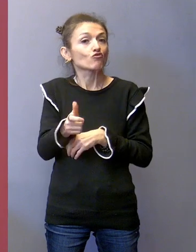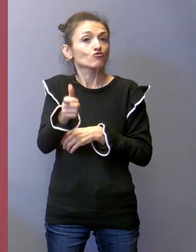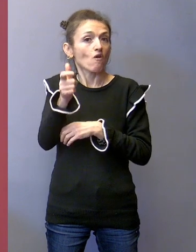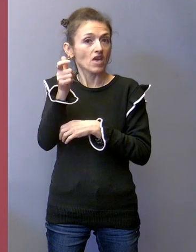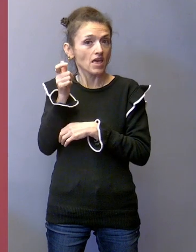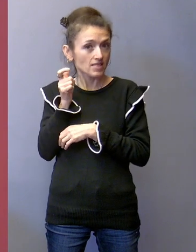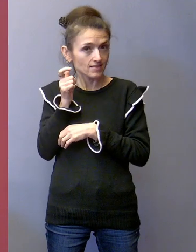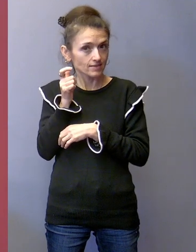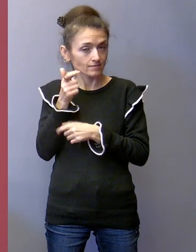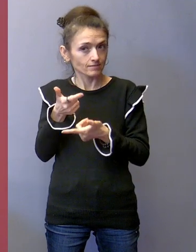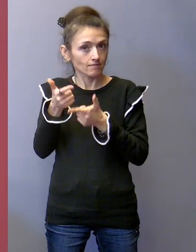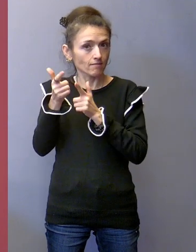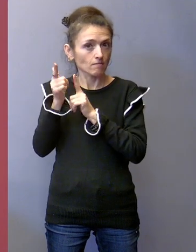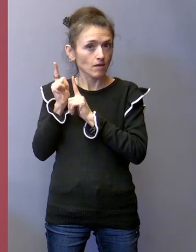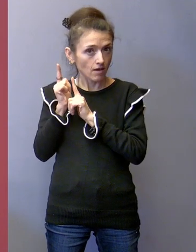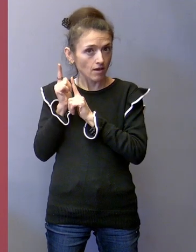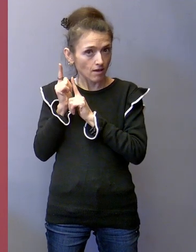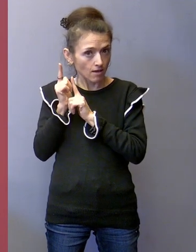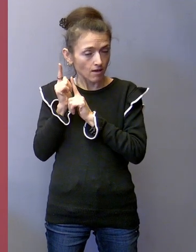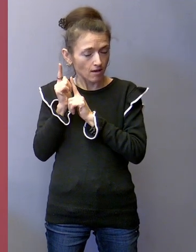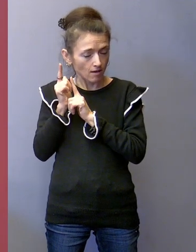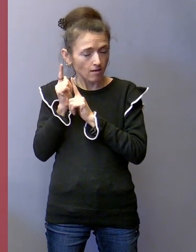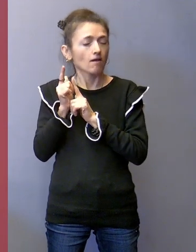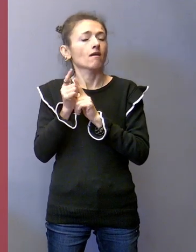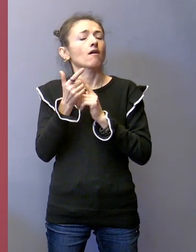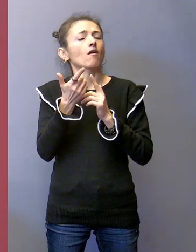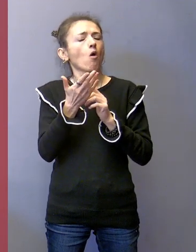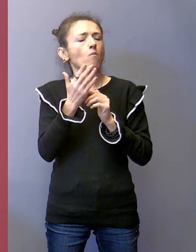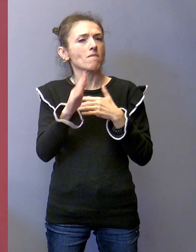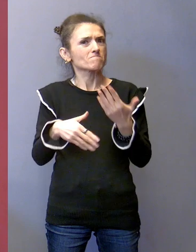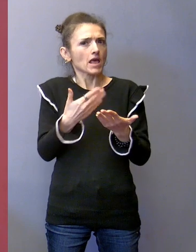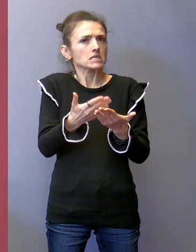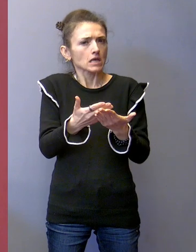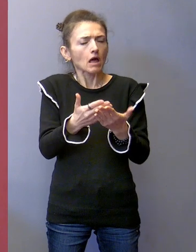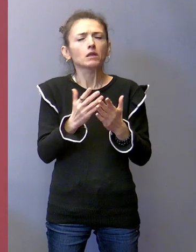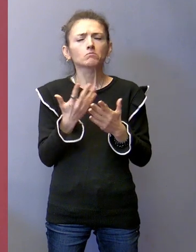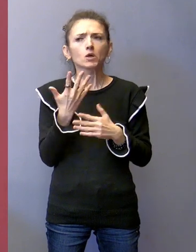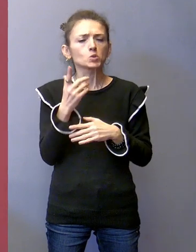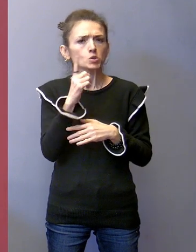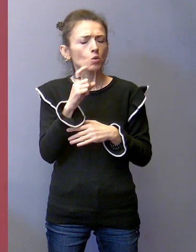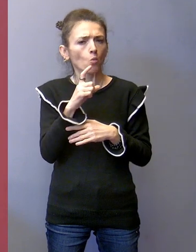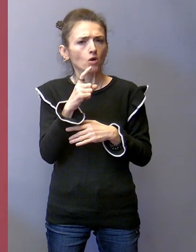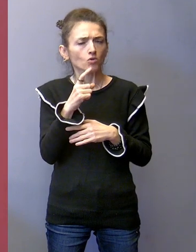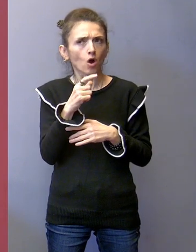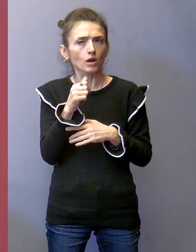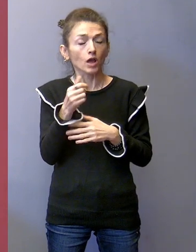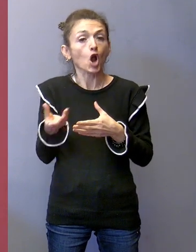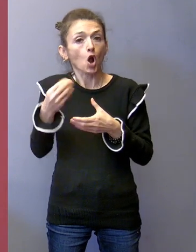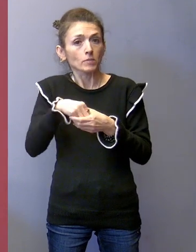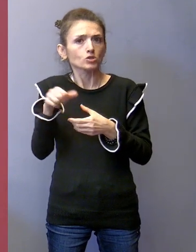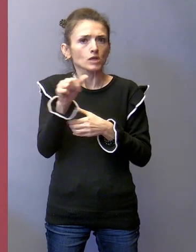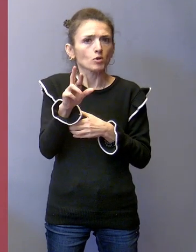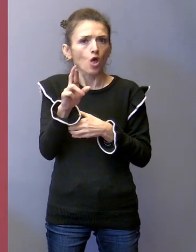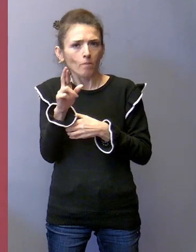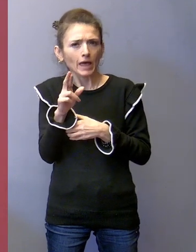della settimana scorsa e viene portata in discussione oggi quindi cinque giorni compreso weekend per